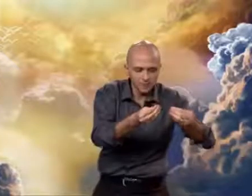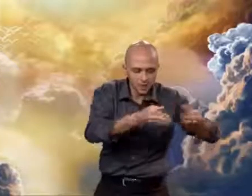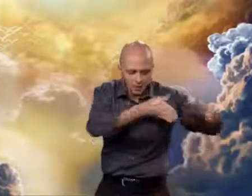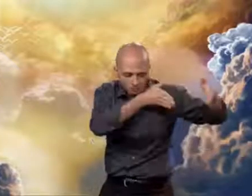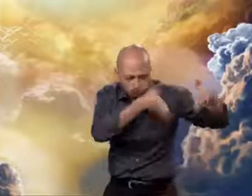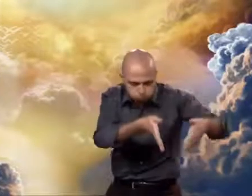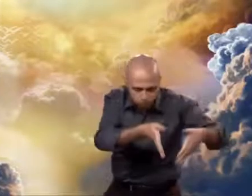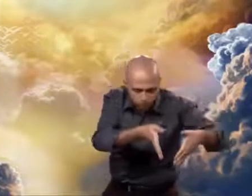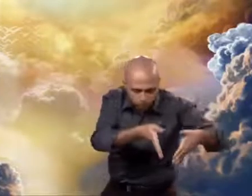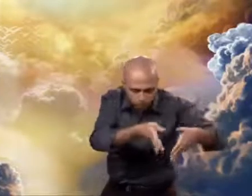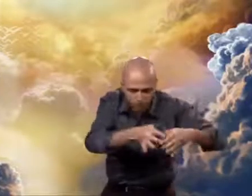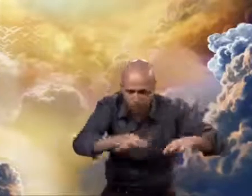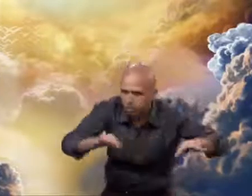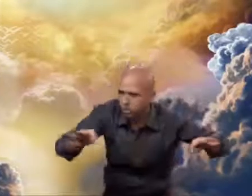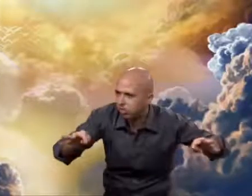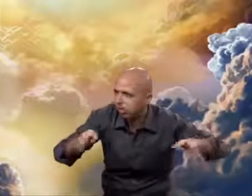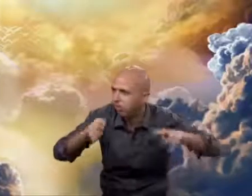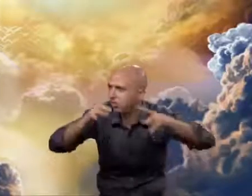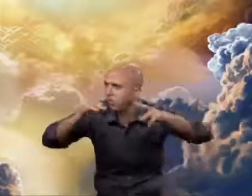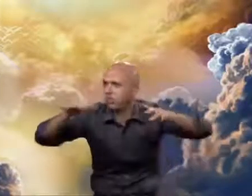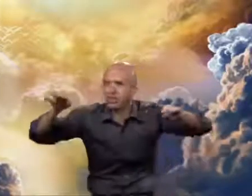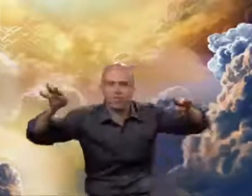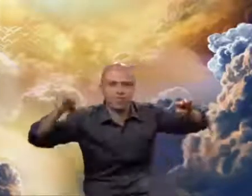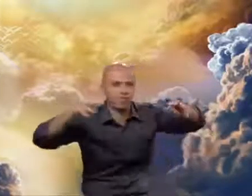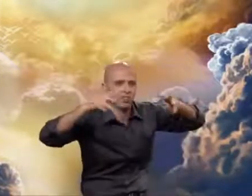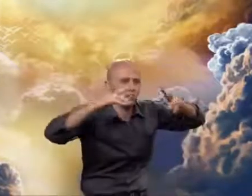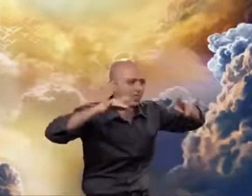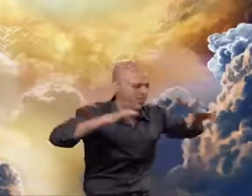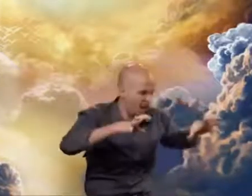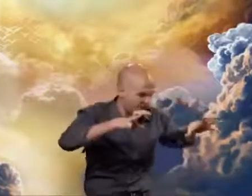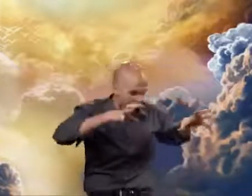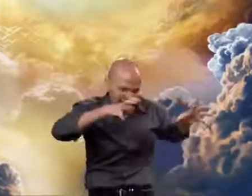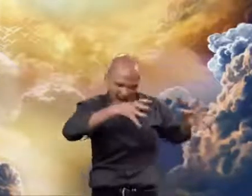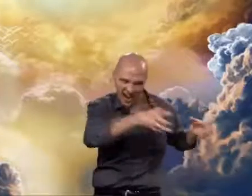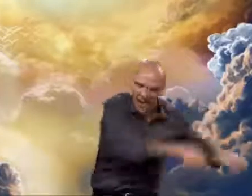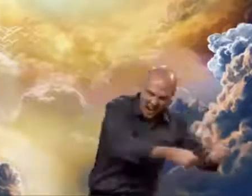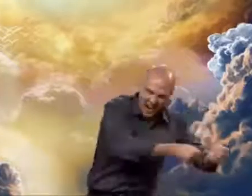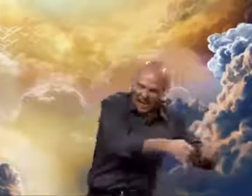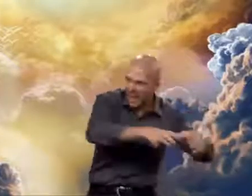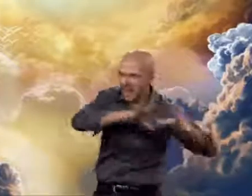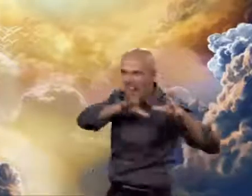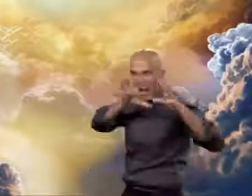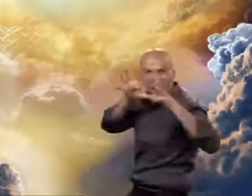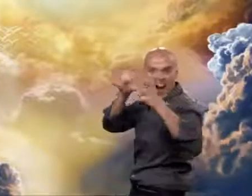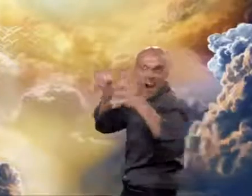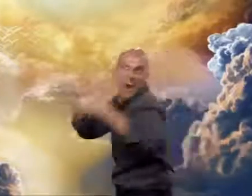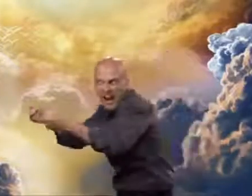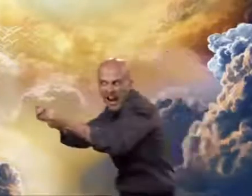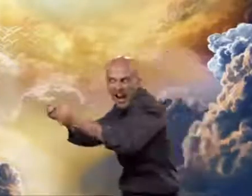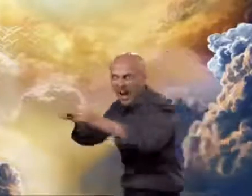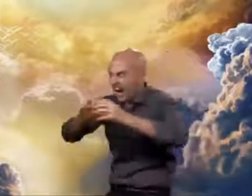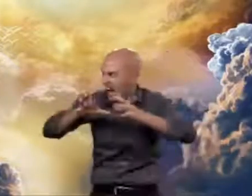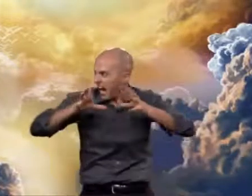anjos. O inimigo não recuará nem mesmo um passo, a menos que seja repelido pelo poder dos anjos